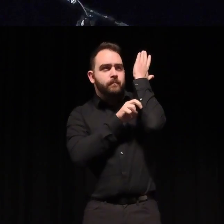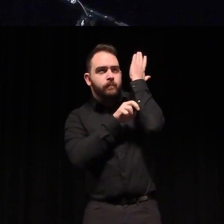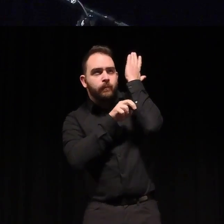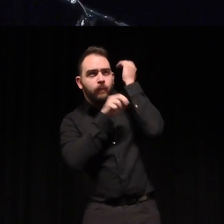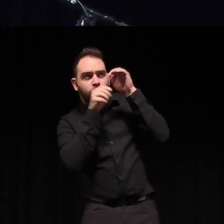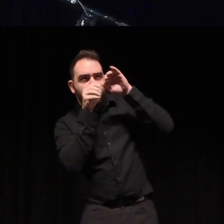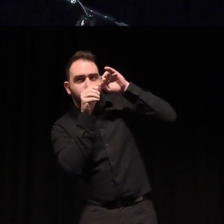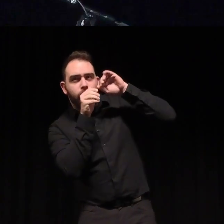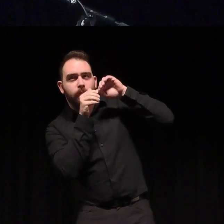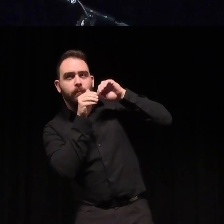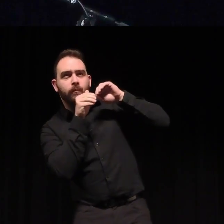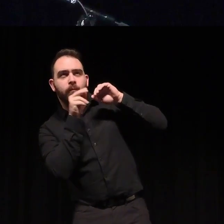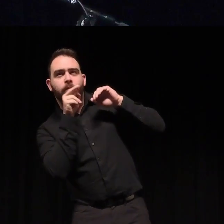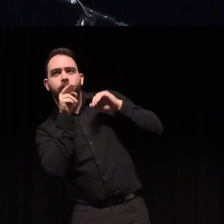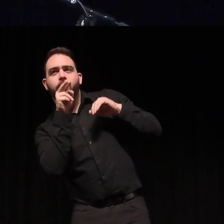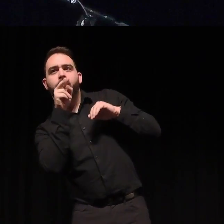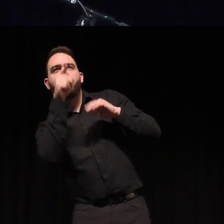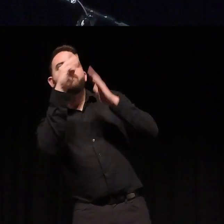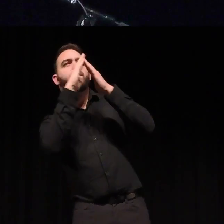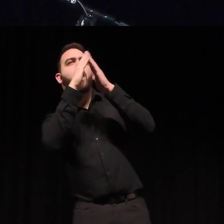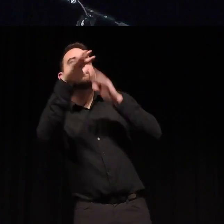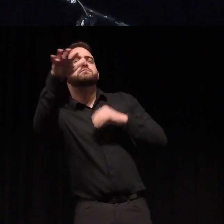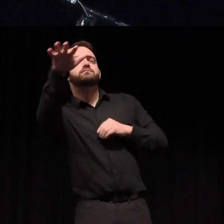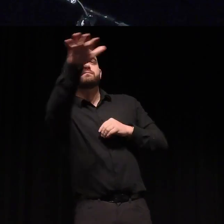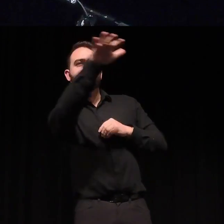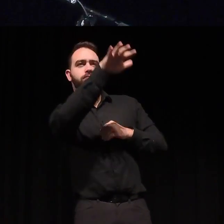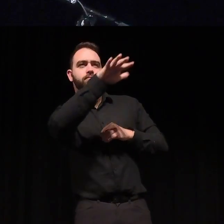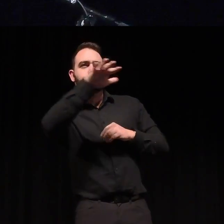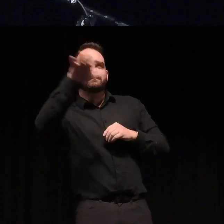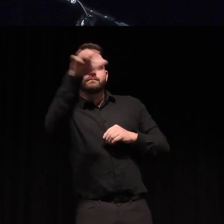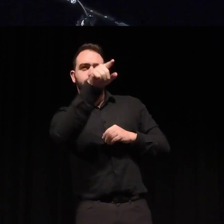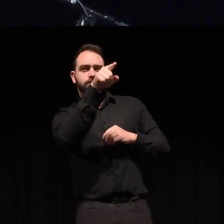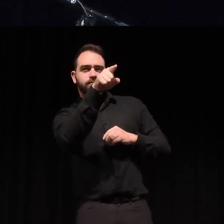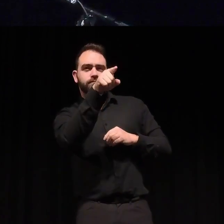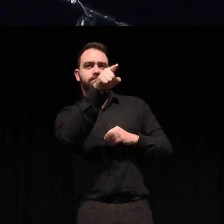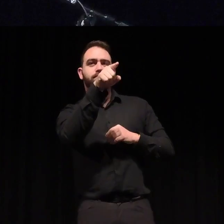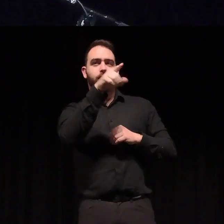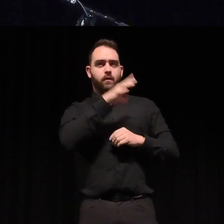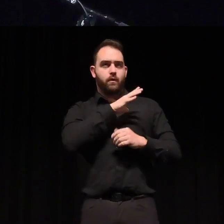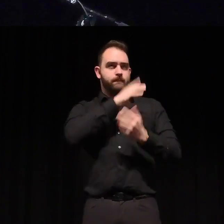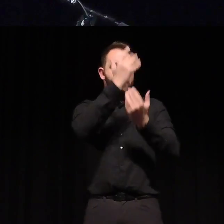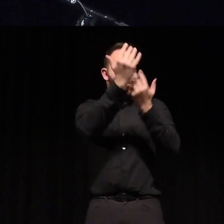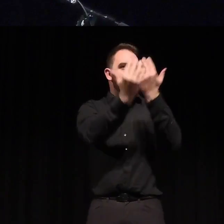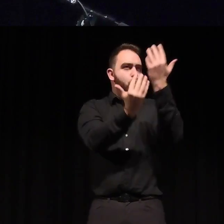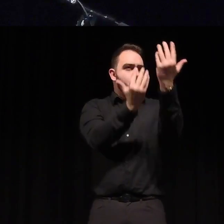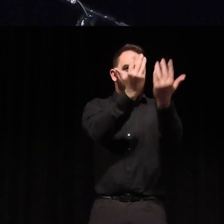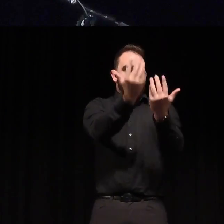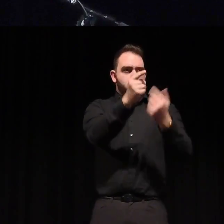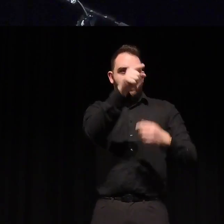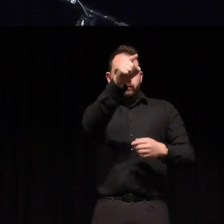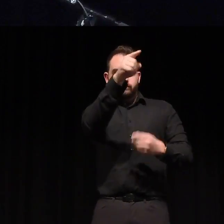vu un village. Au milieu du village, il y avait un feu.